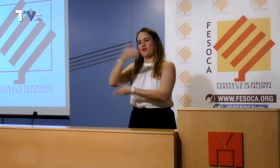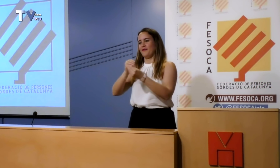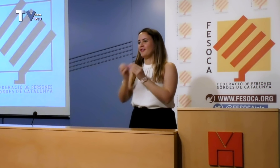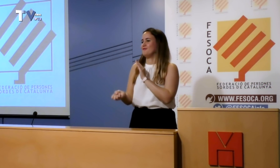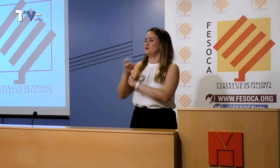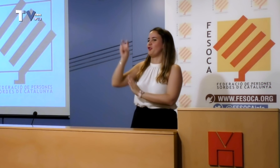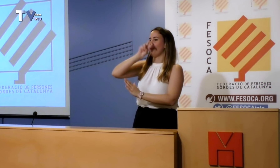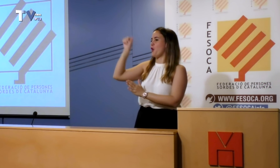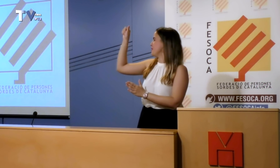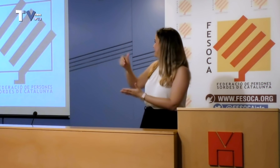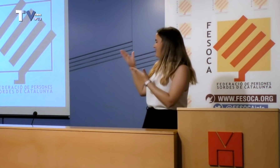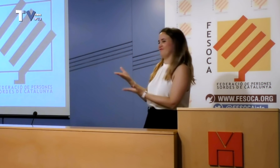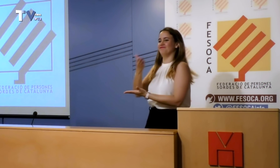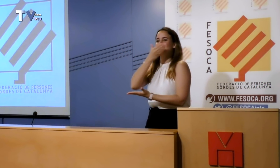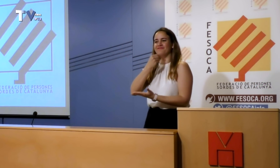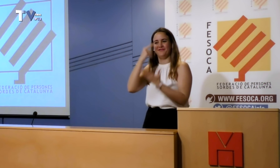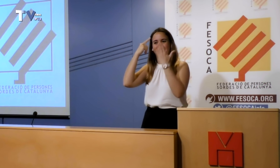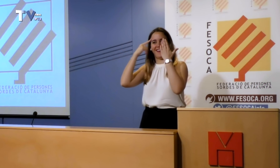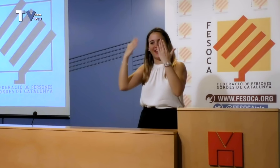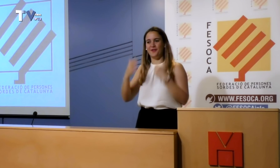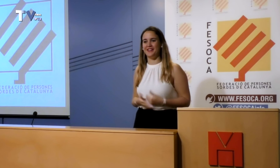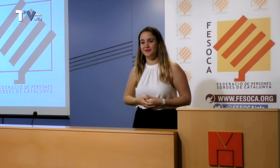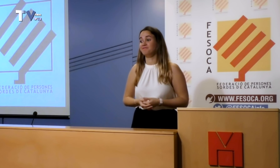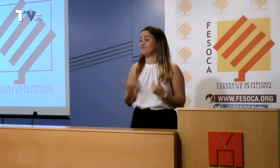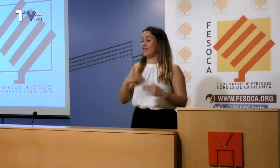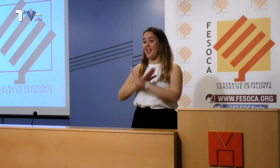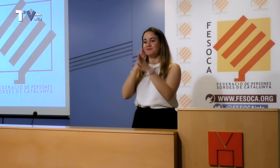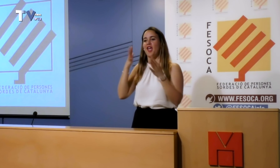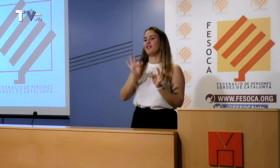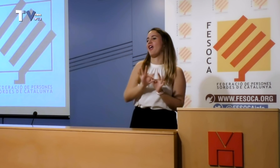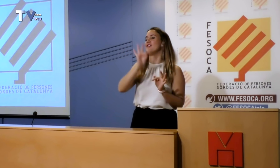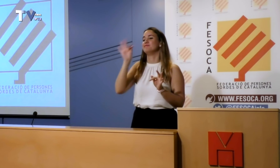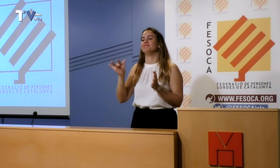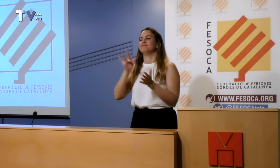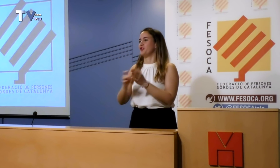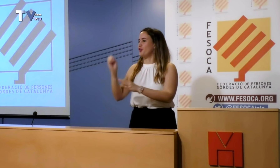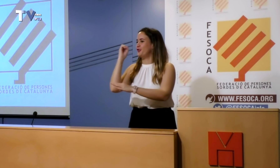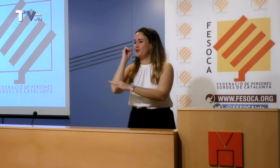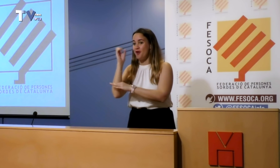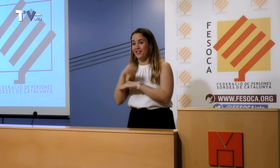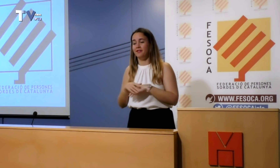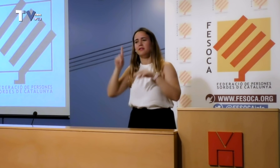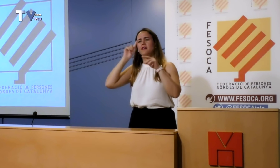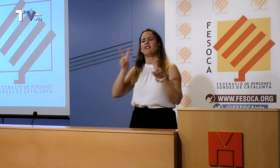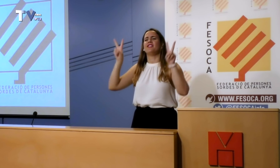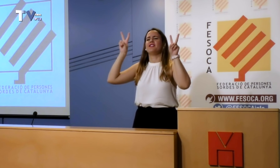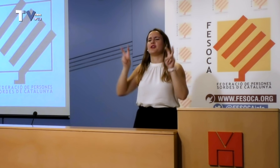gràcies, no, per col·laborar en... i gràcies als presidents per la col·laboració i l'experiència que ens manquen. Ara donem